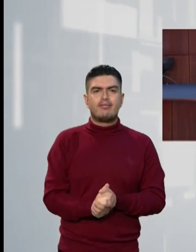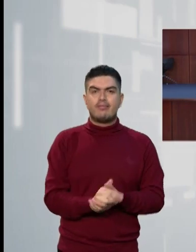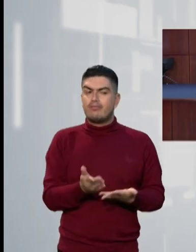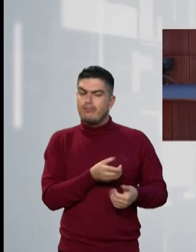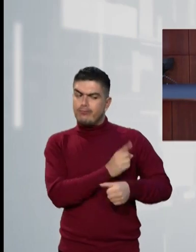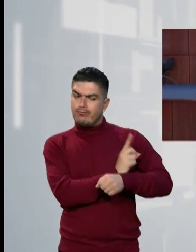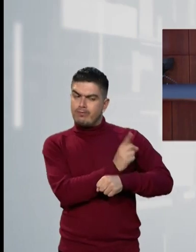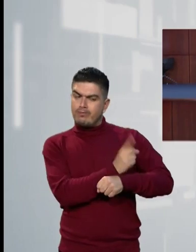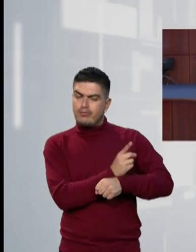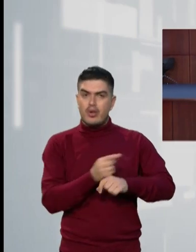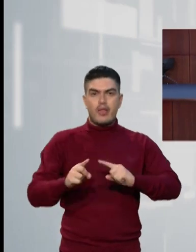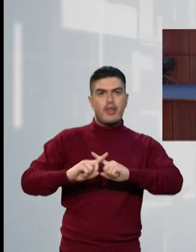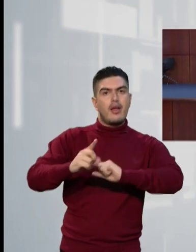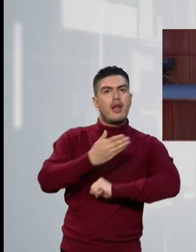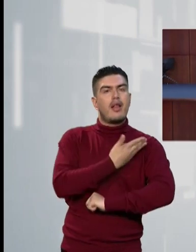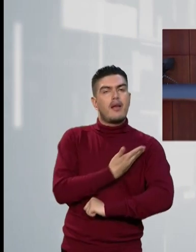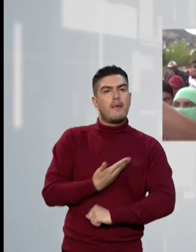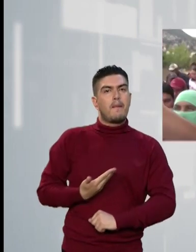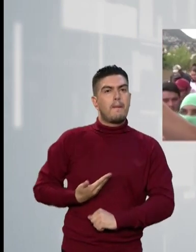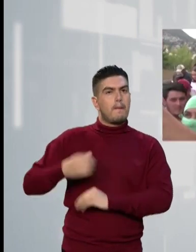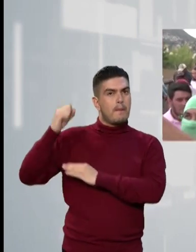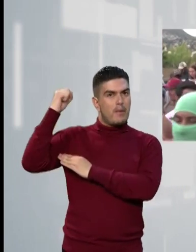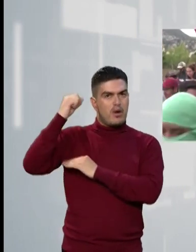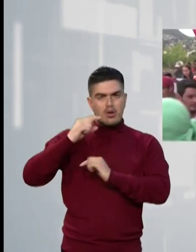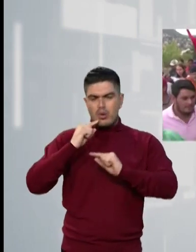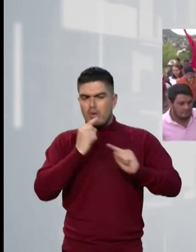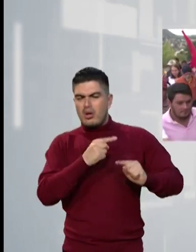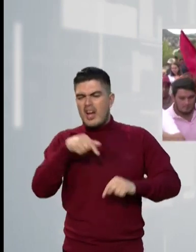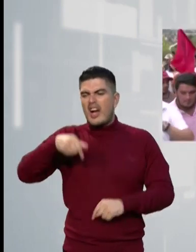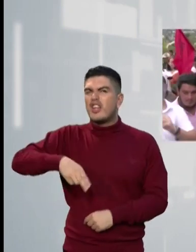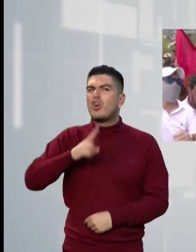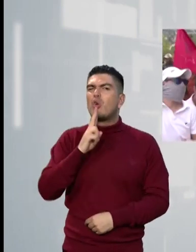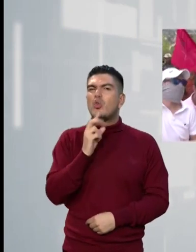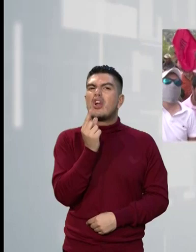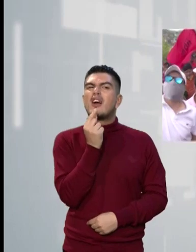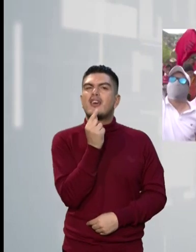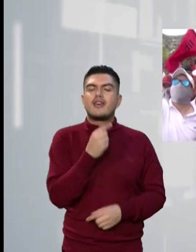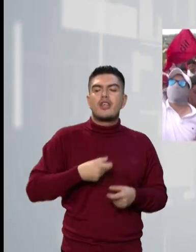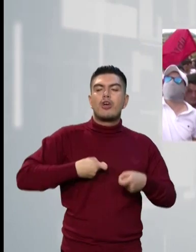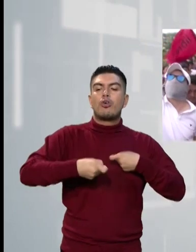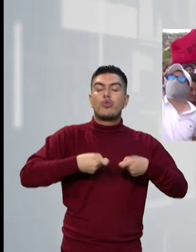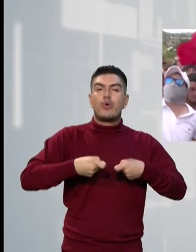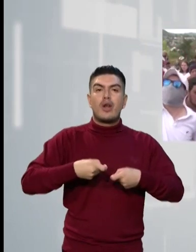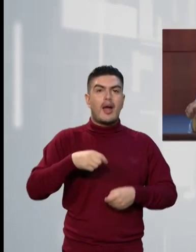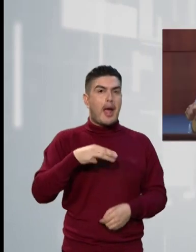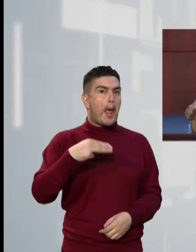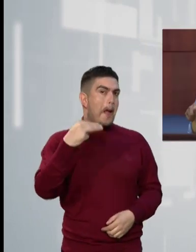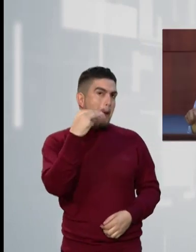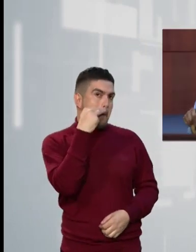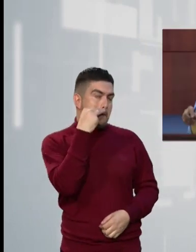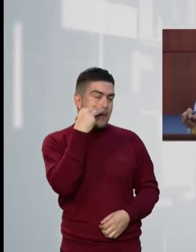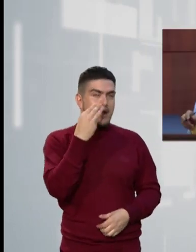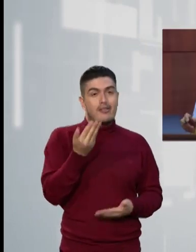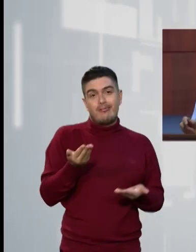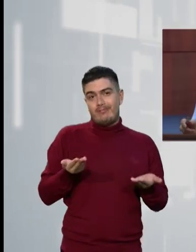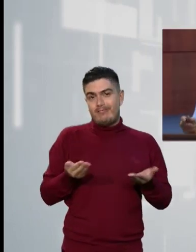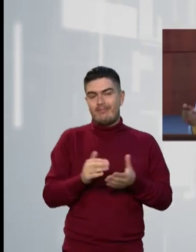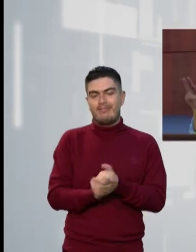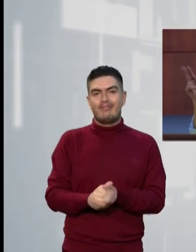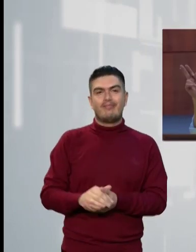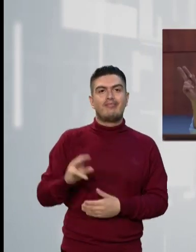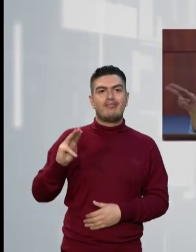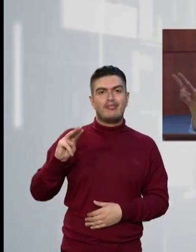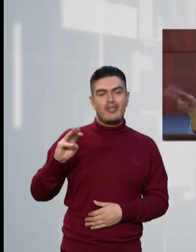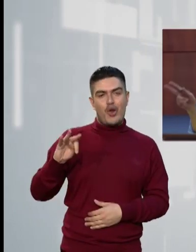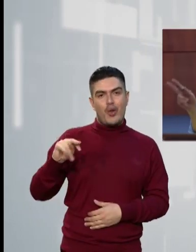que realizó Porfirio lobo está el hecho que en Honduras quien manda es Manuel salaya y no siomara Castro desde Suyapa medios y noides le